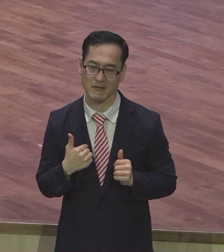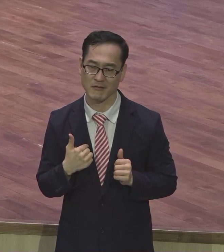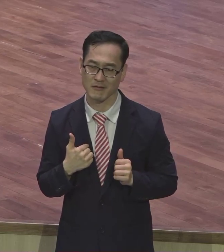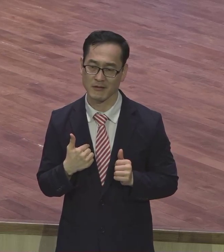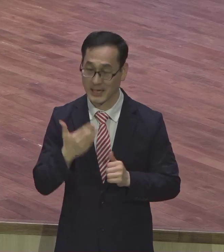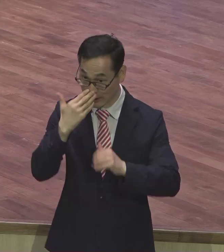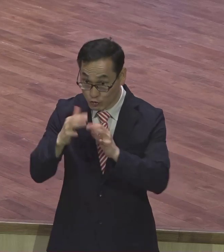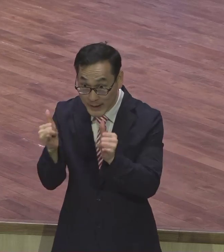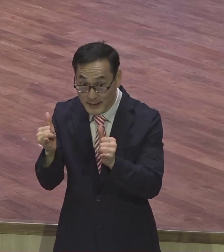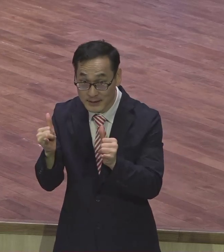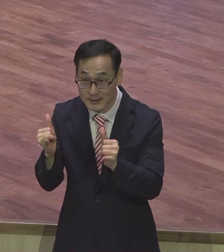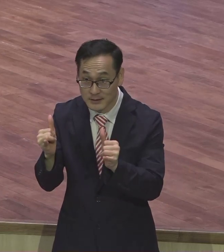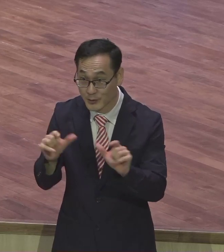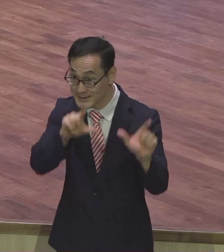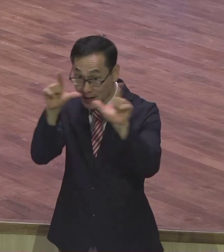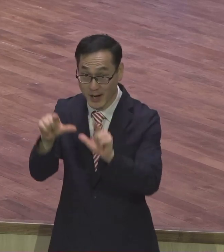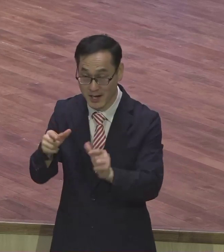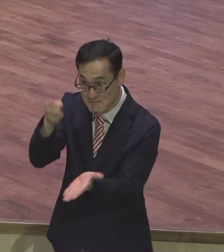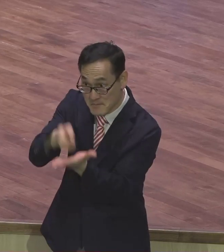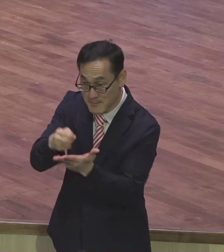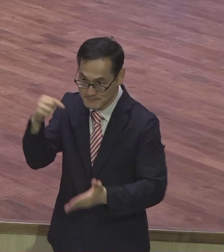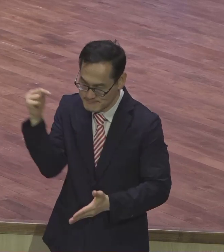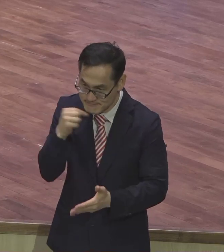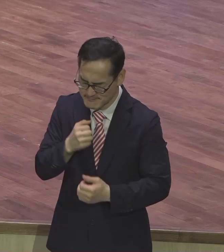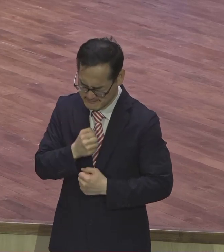유대인으로서 나는 이렇게 생활을 했다 나도